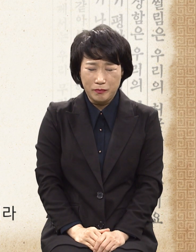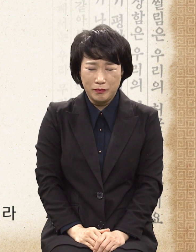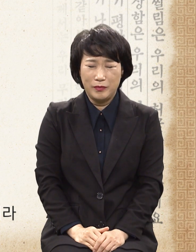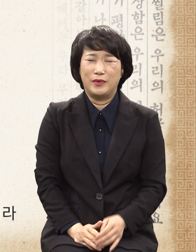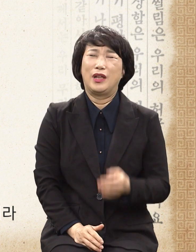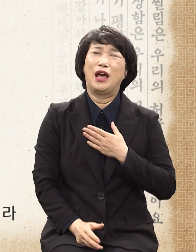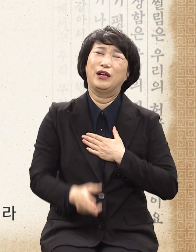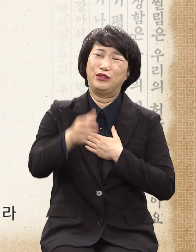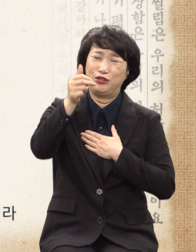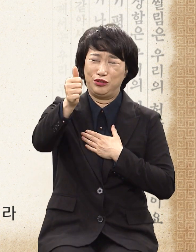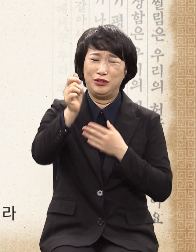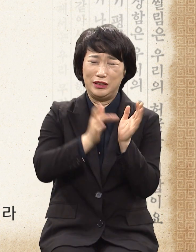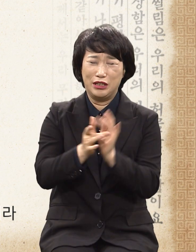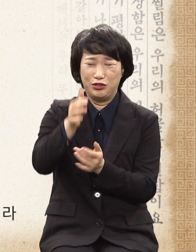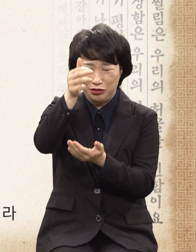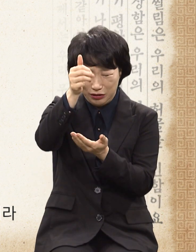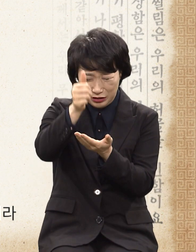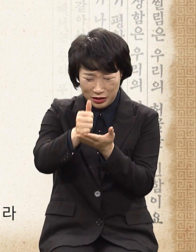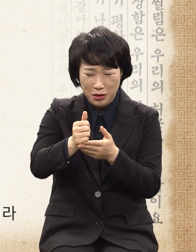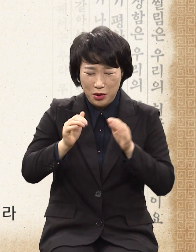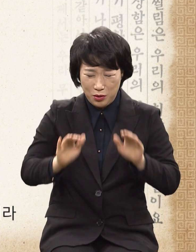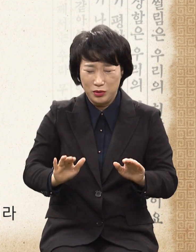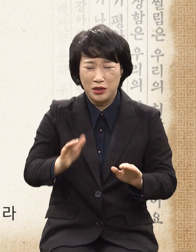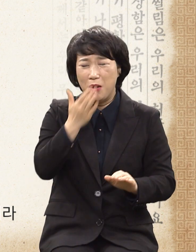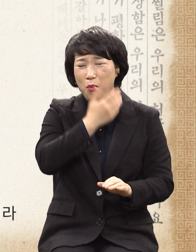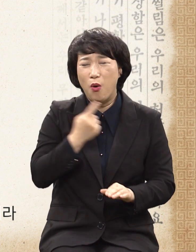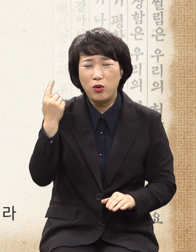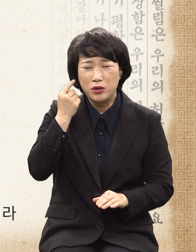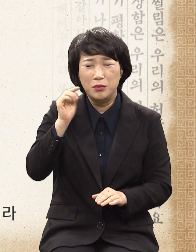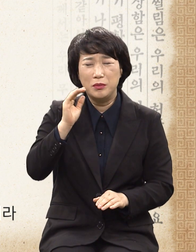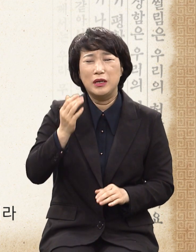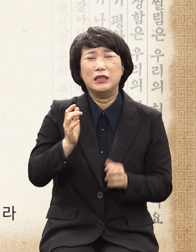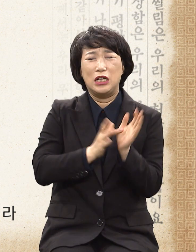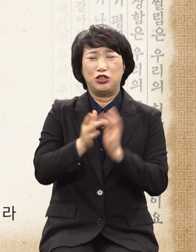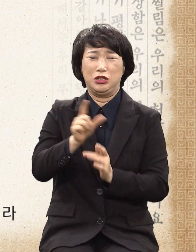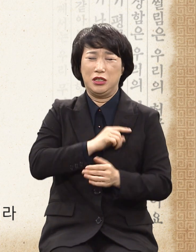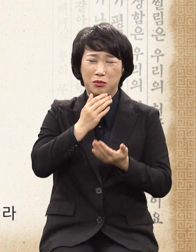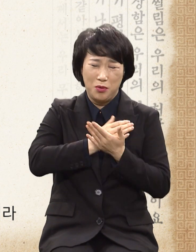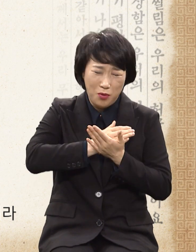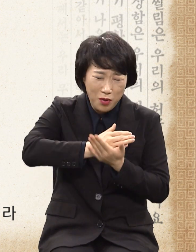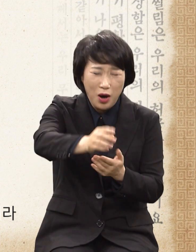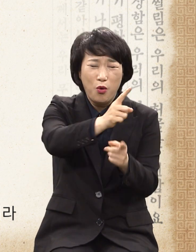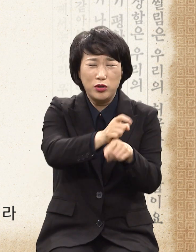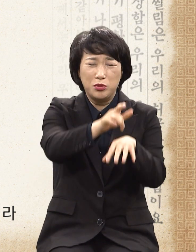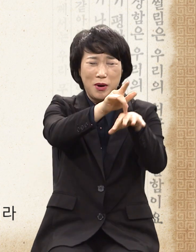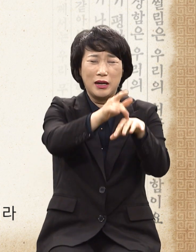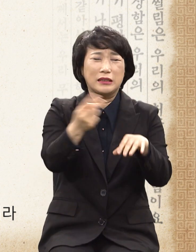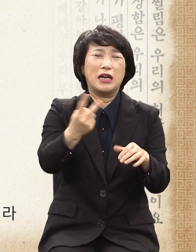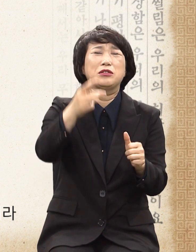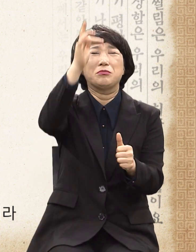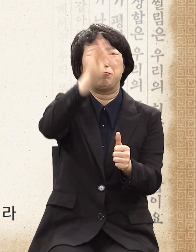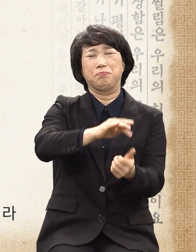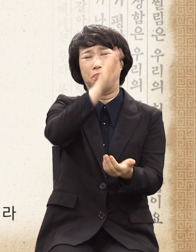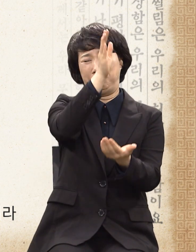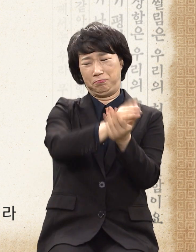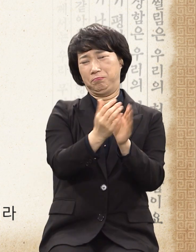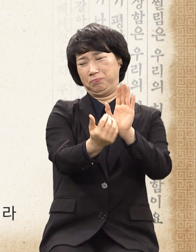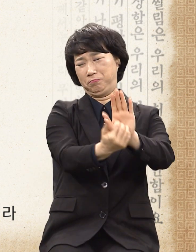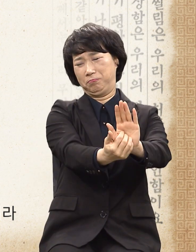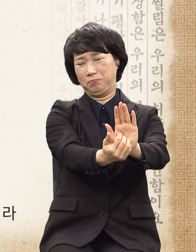내 주 예수님, 오늘 복음인 예수 이름으로 몰아낸 원수는 다시 들어오지 못하게